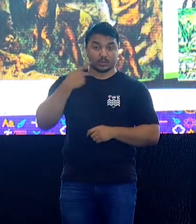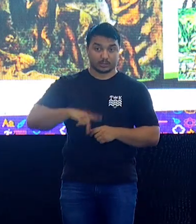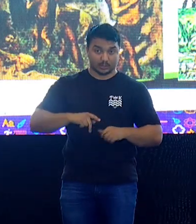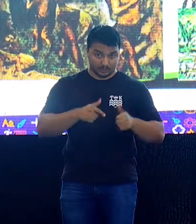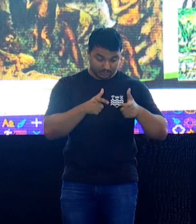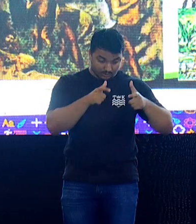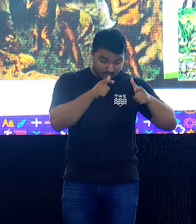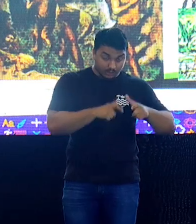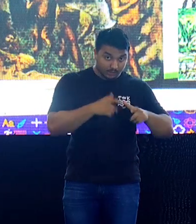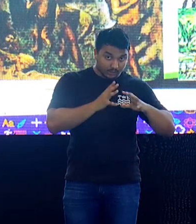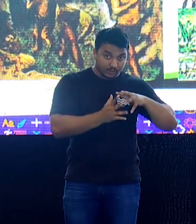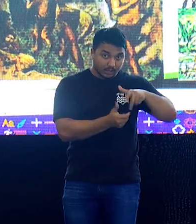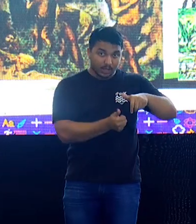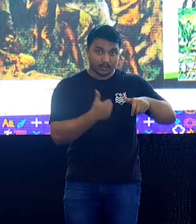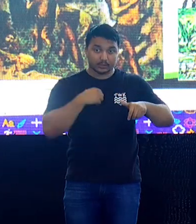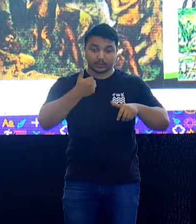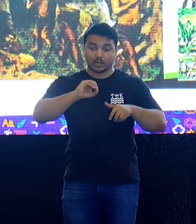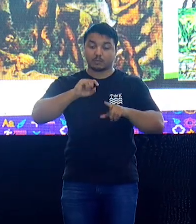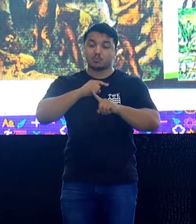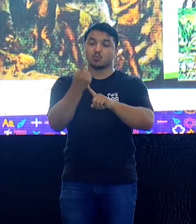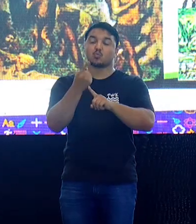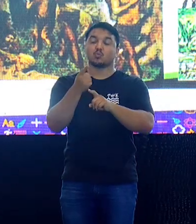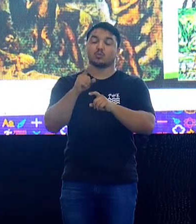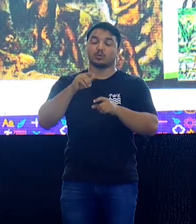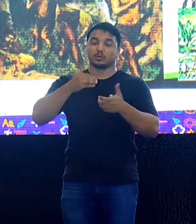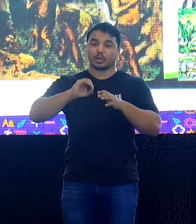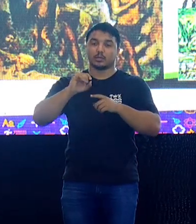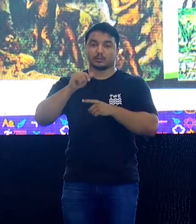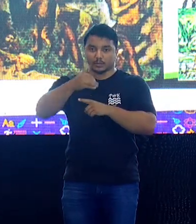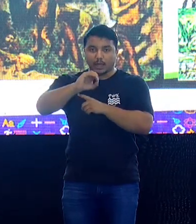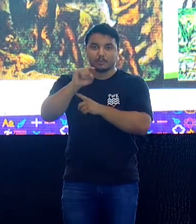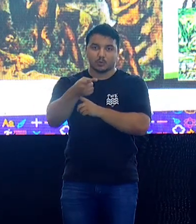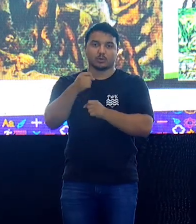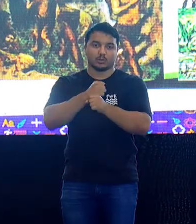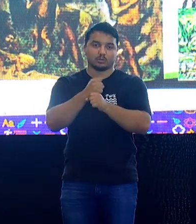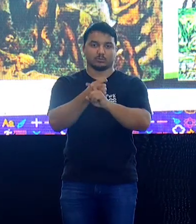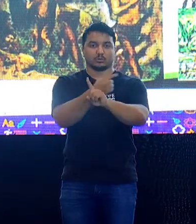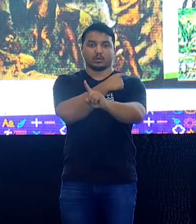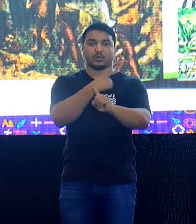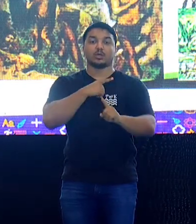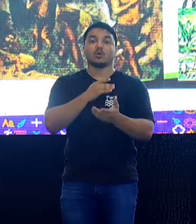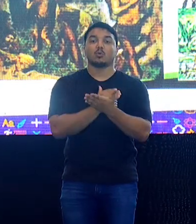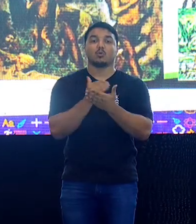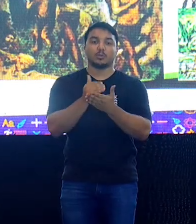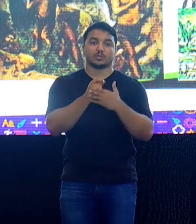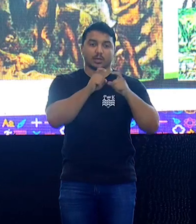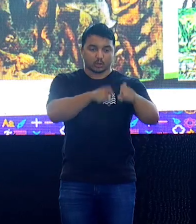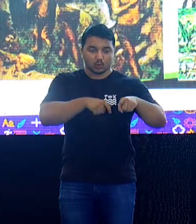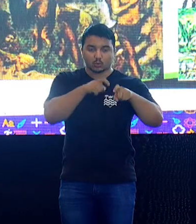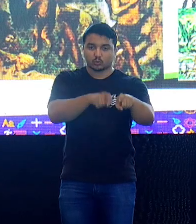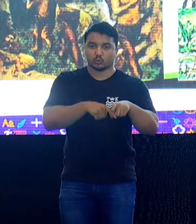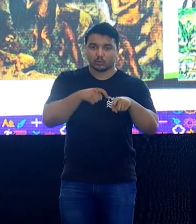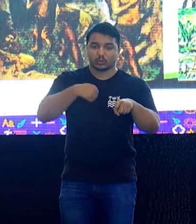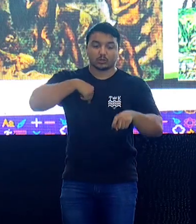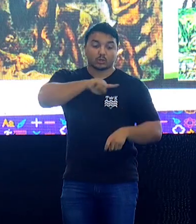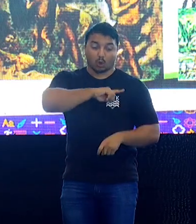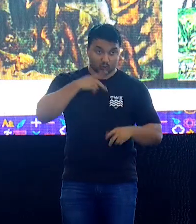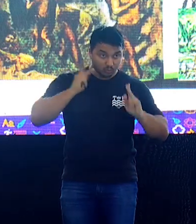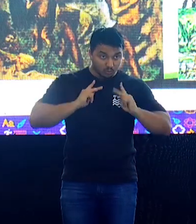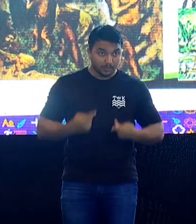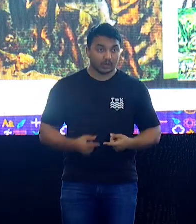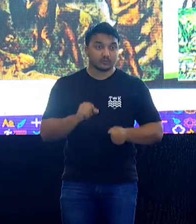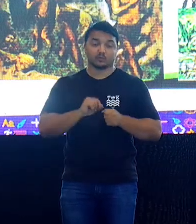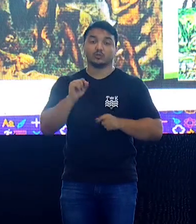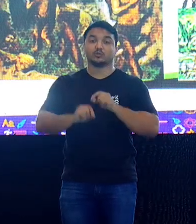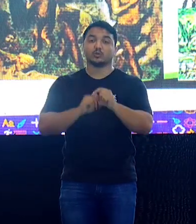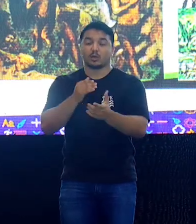Terra até 10 mil anos atrás. 10 mil anos atrás, quando surge a agricultura, o que é que a gente vai fazer?